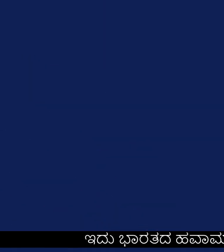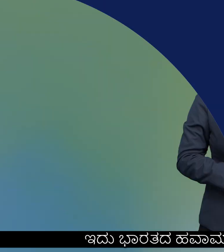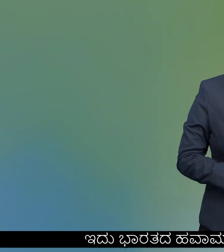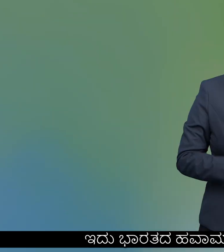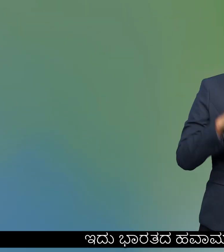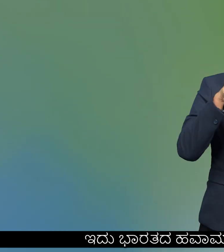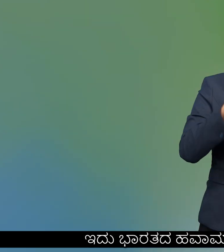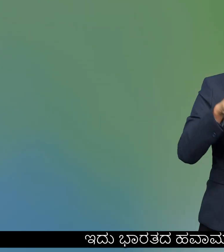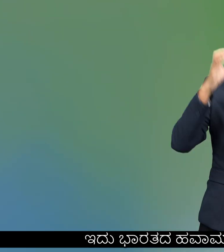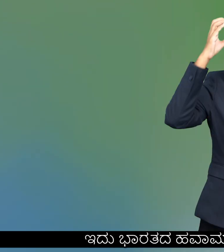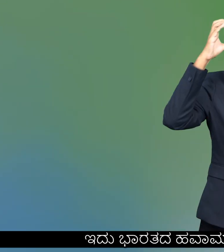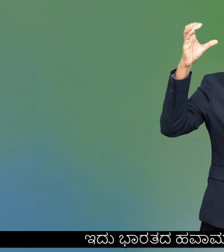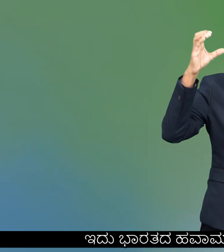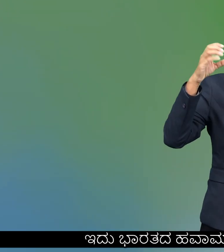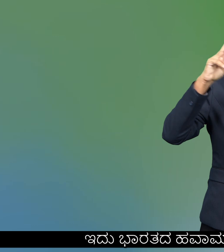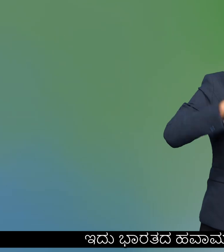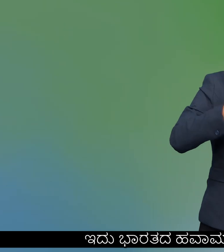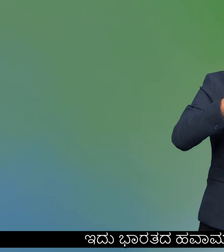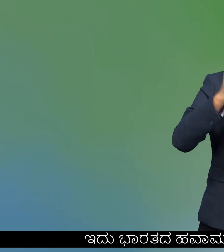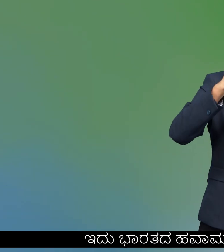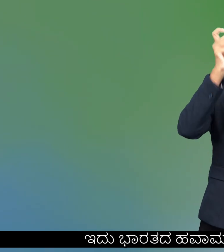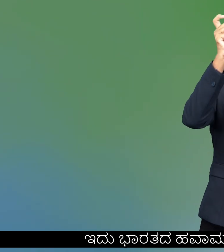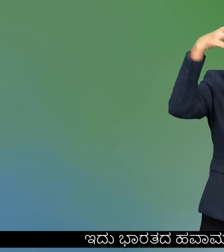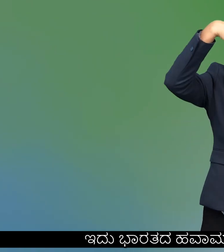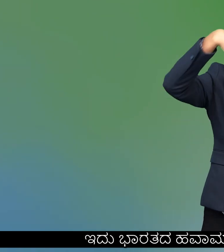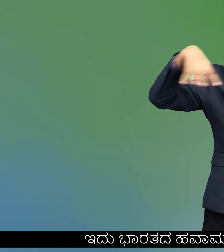ಇದು ಭಾರತದ ಹವಾಮಾನ ವಿಷಯದ ಪರಿಕಲ್ಪನೆಯ ನಕ್ಷೆ.